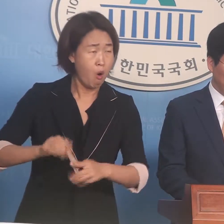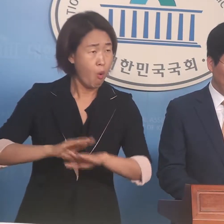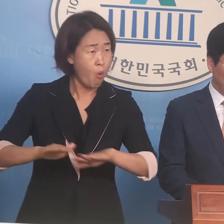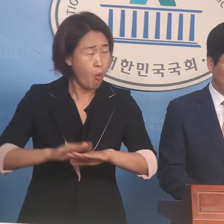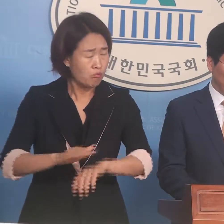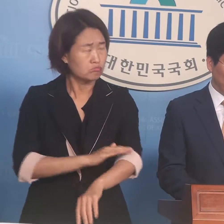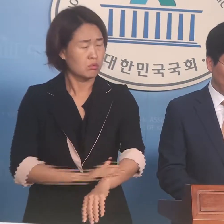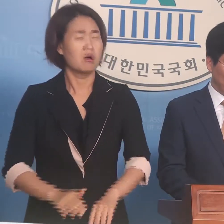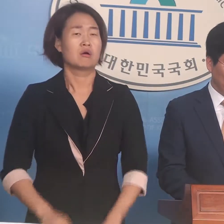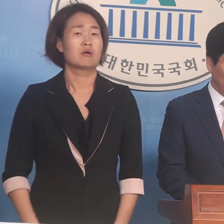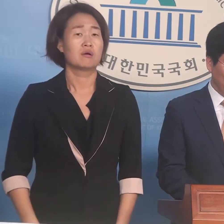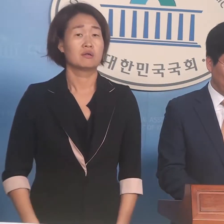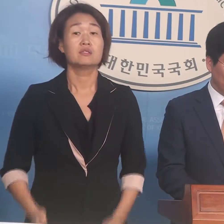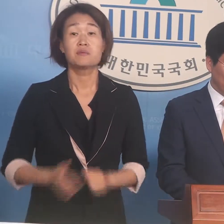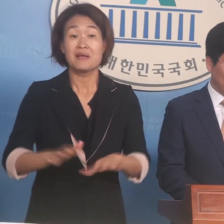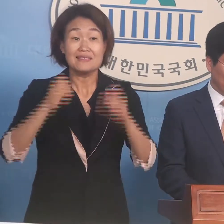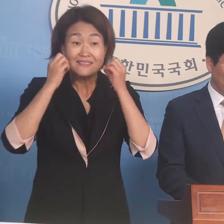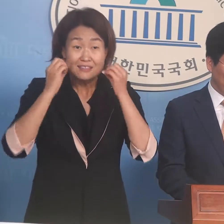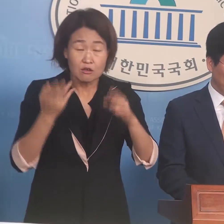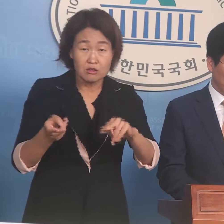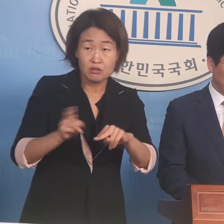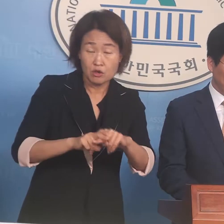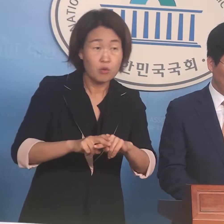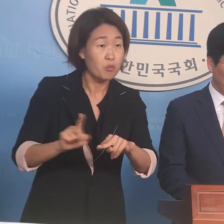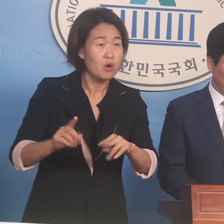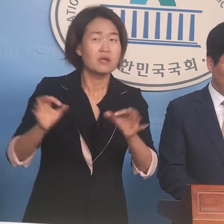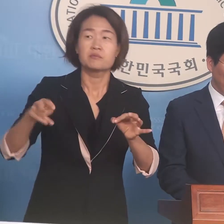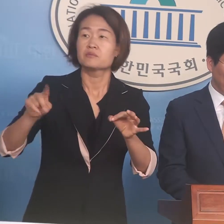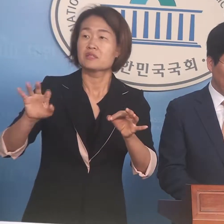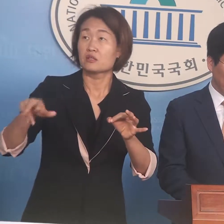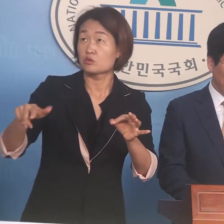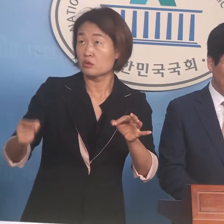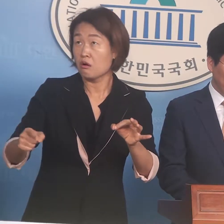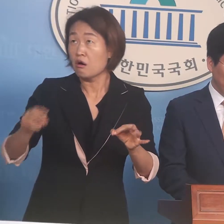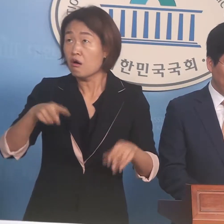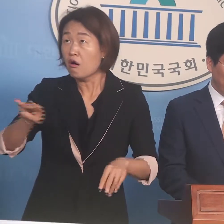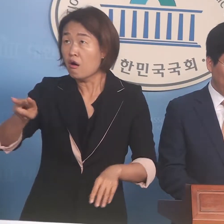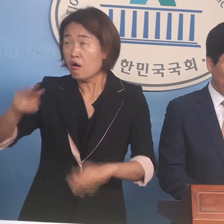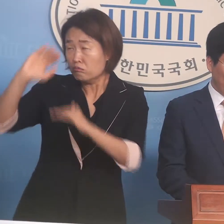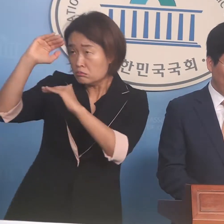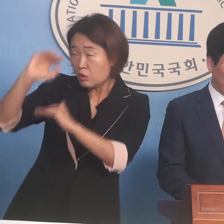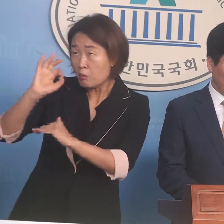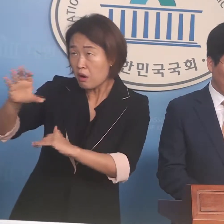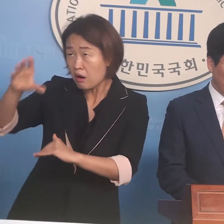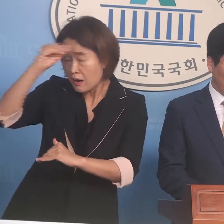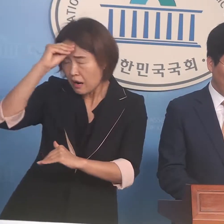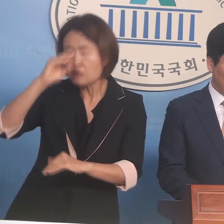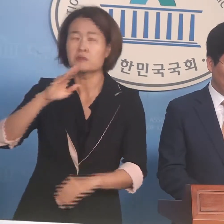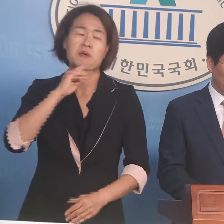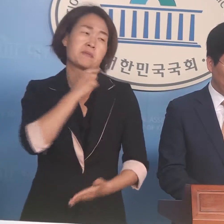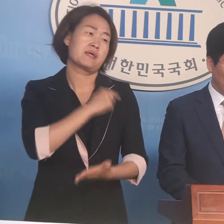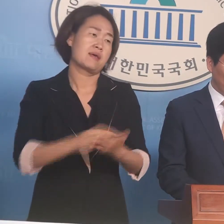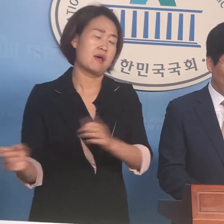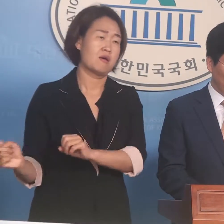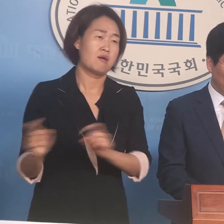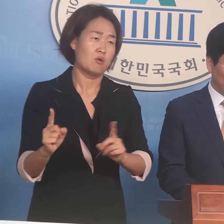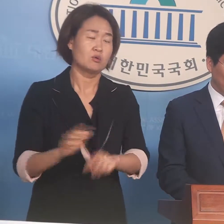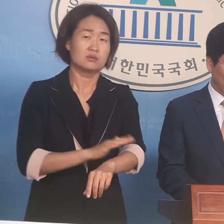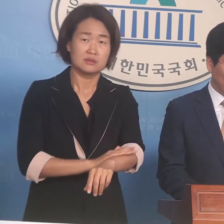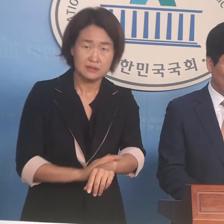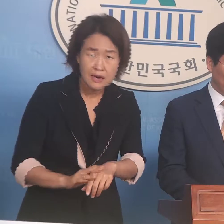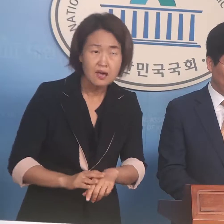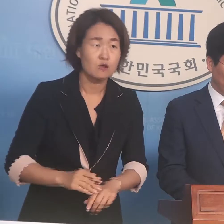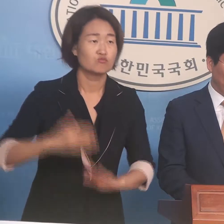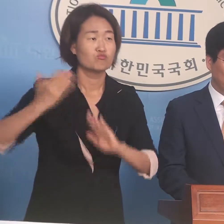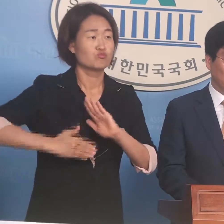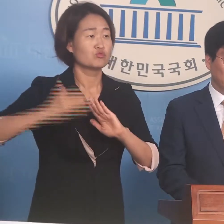이제 신임 위원장께서도 김상조 위원장의 성과를 이어받아 피해가 회복되고 공정한 하도급 관행이